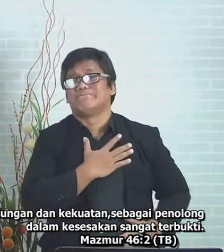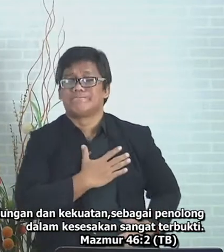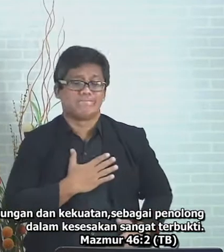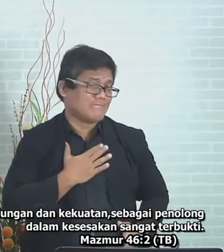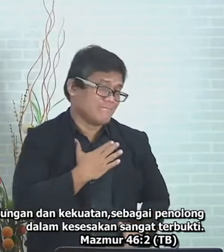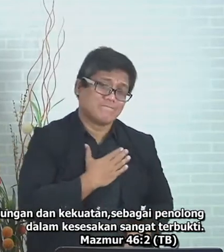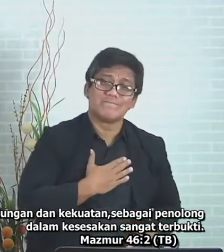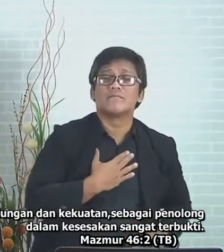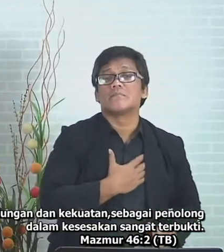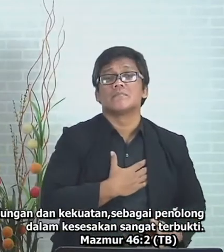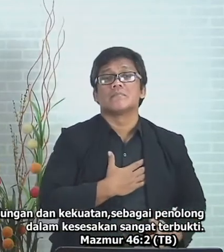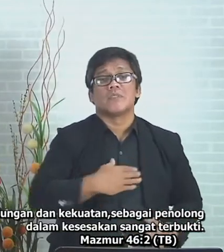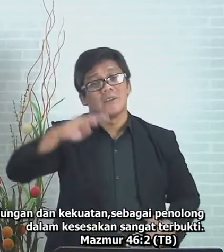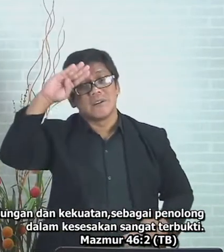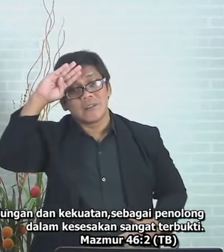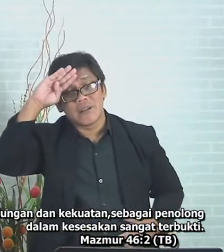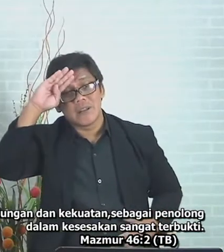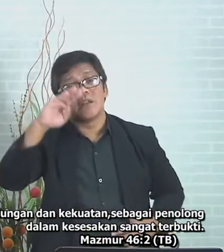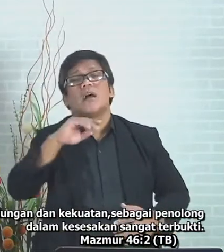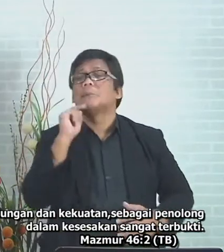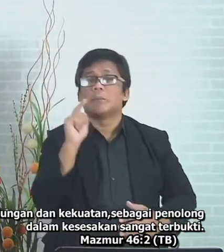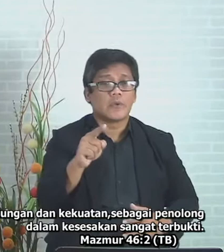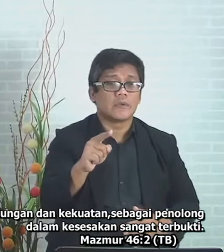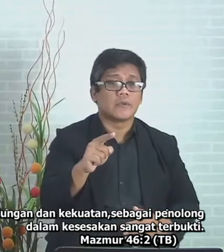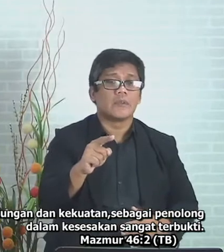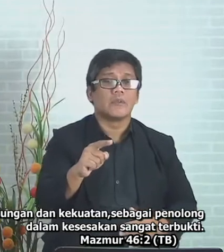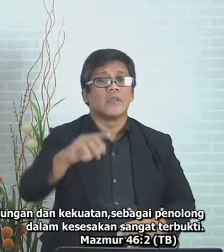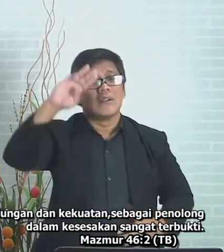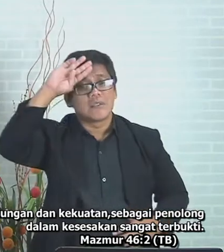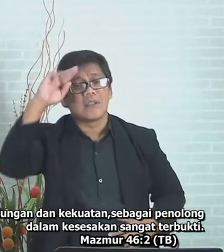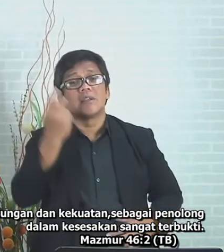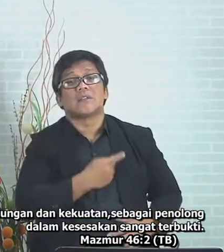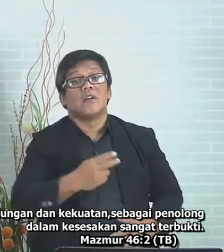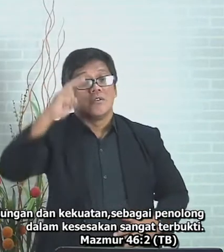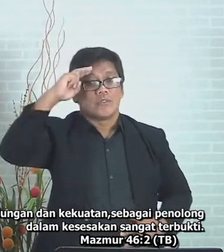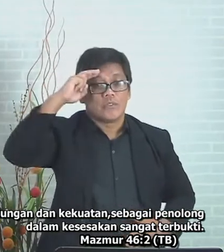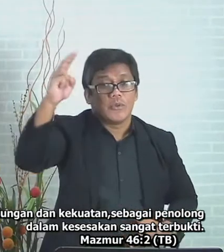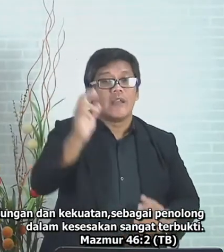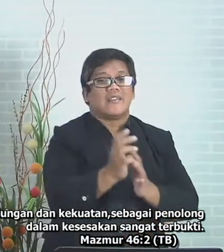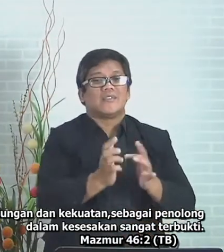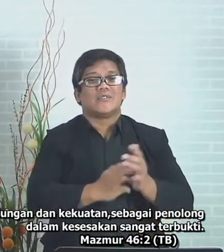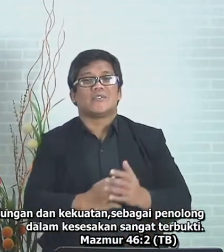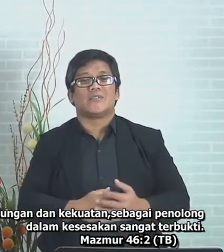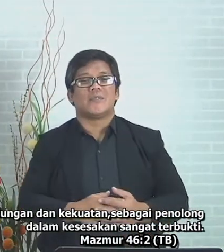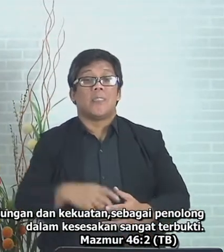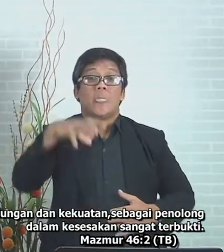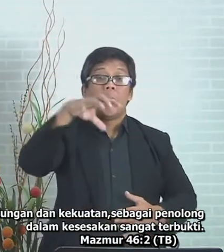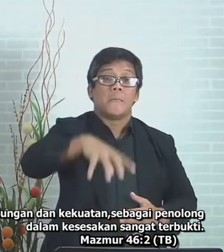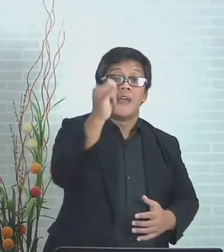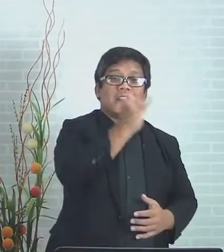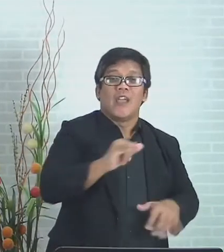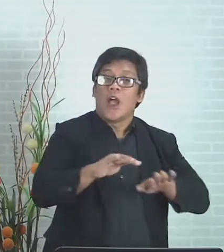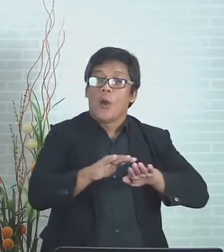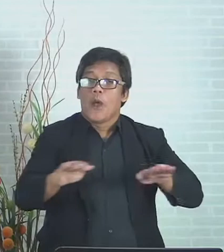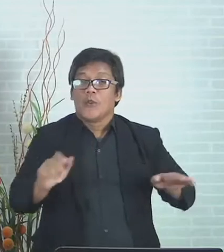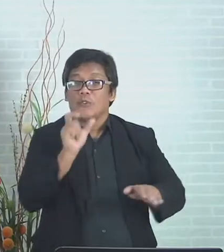dalam keadaan yang sakit apapun itu penyakitan Tuhan Yesus di tempat yang aman bagi